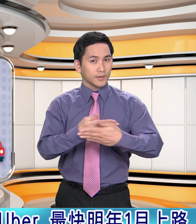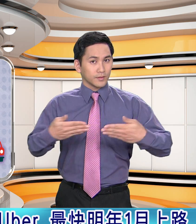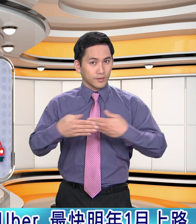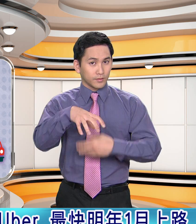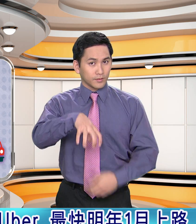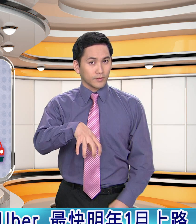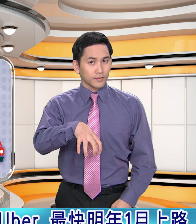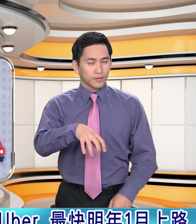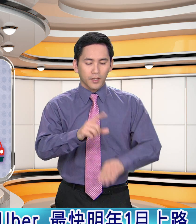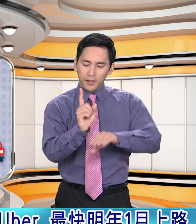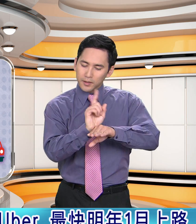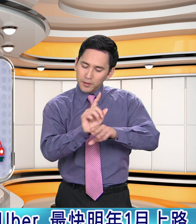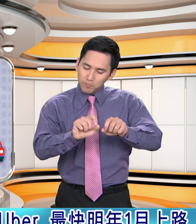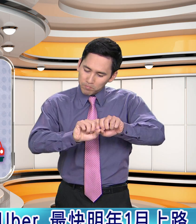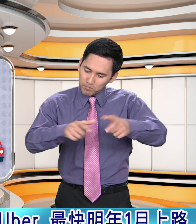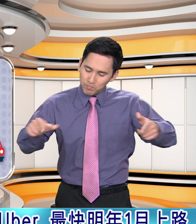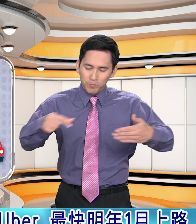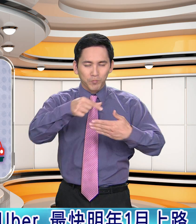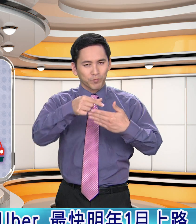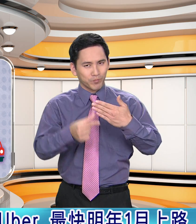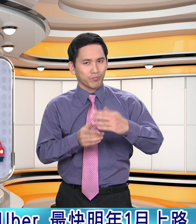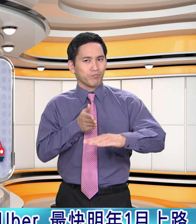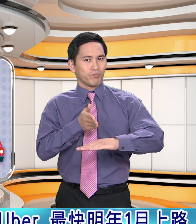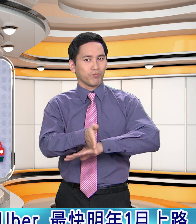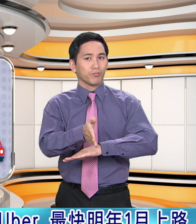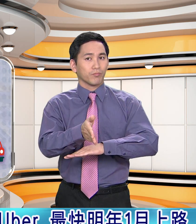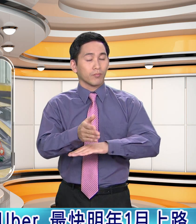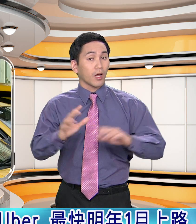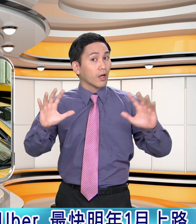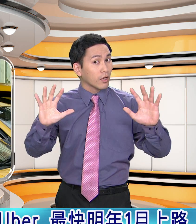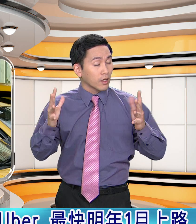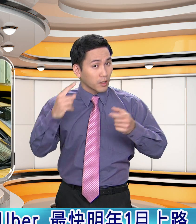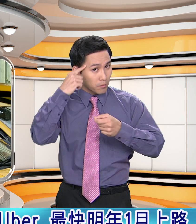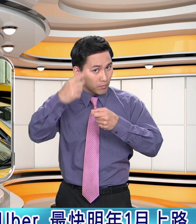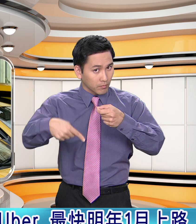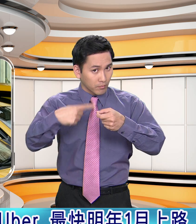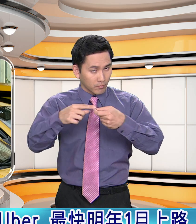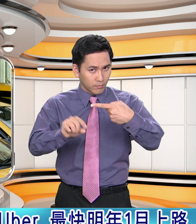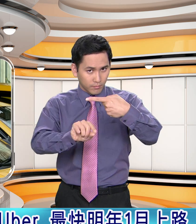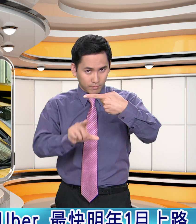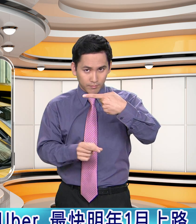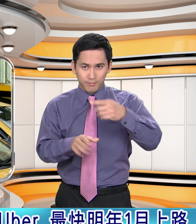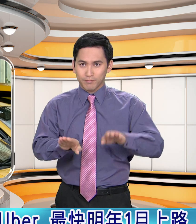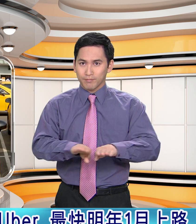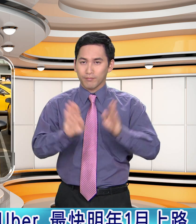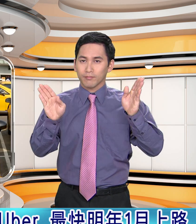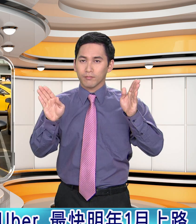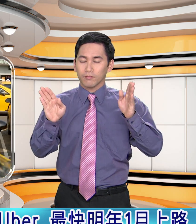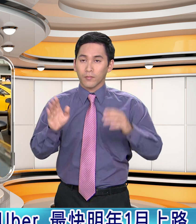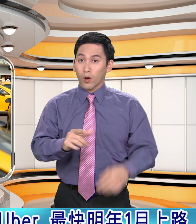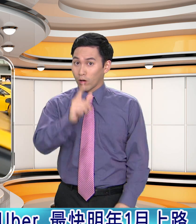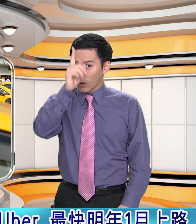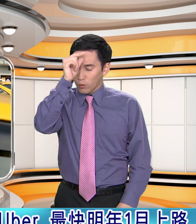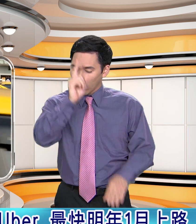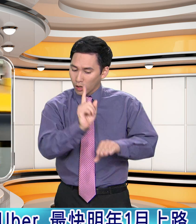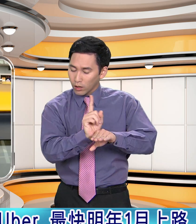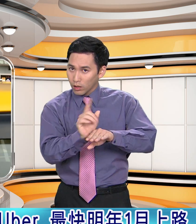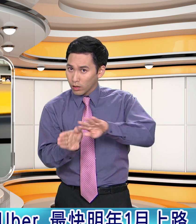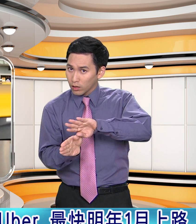交通部通过多元计程车方案，最快从明年一月开始，搭计程车不再